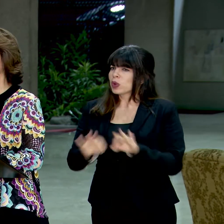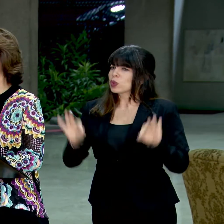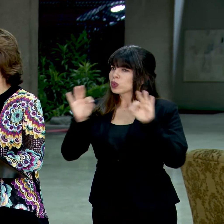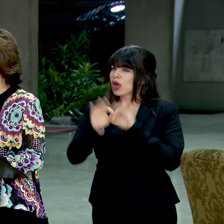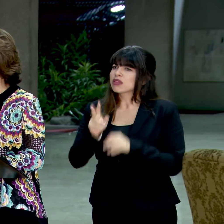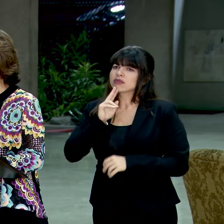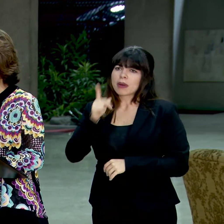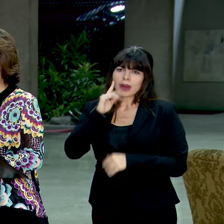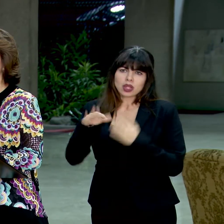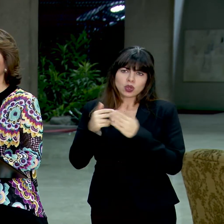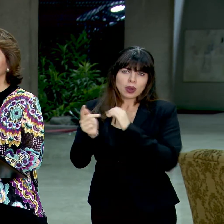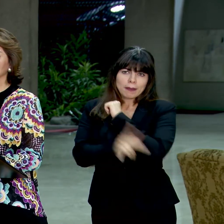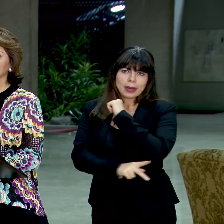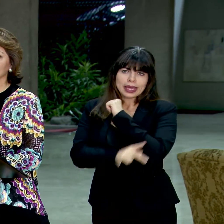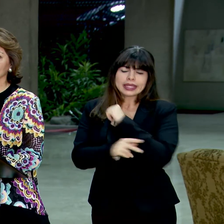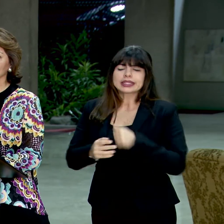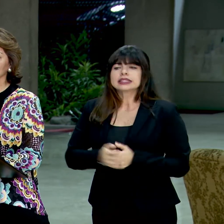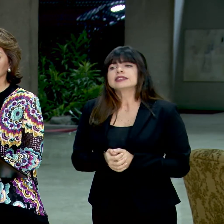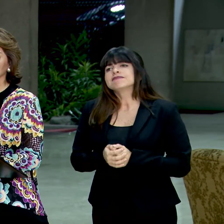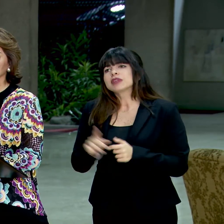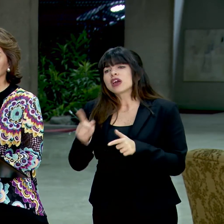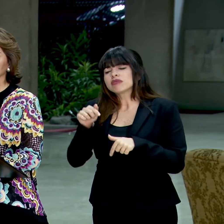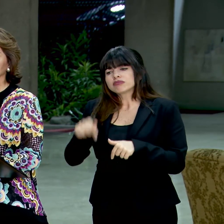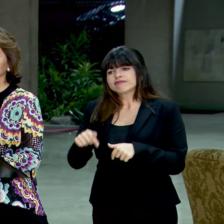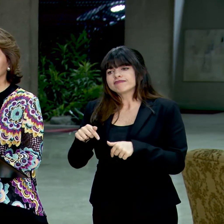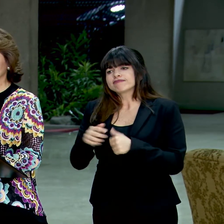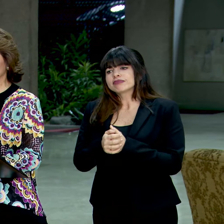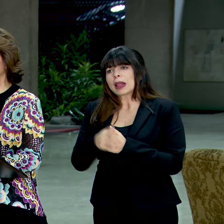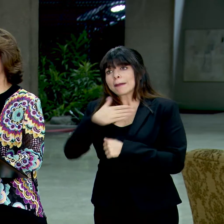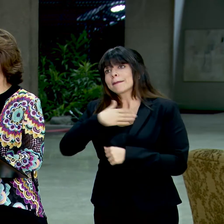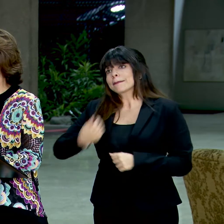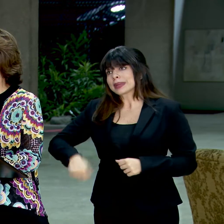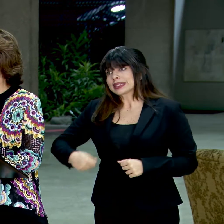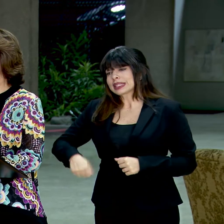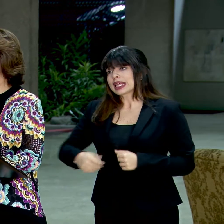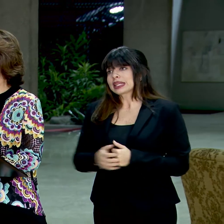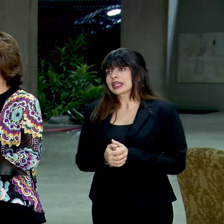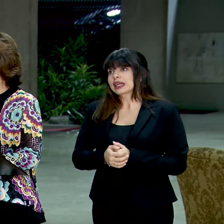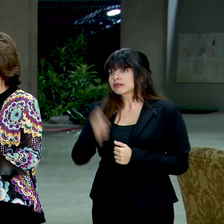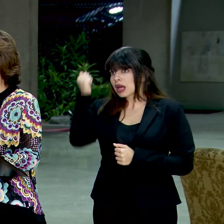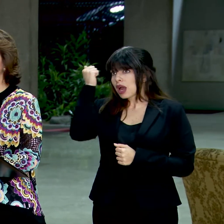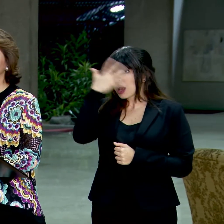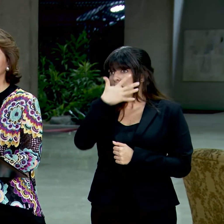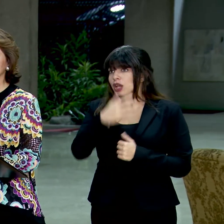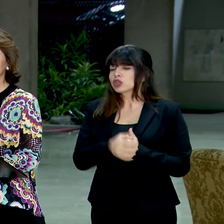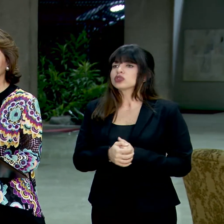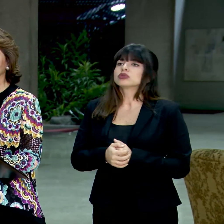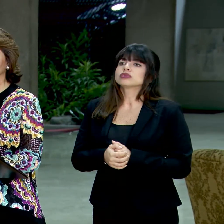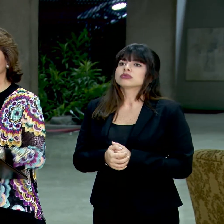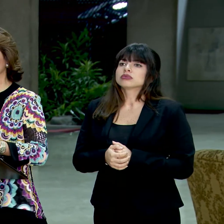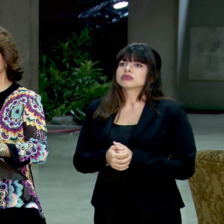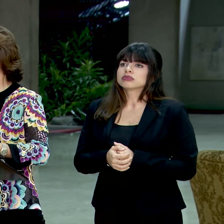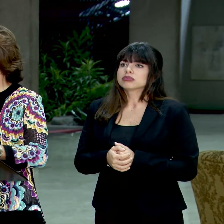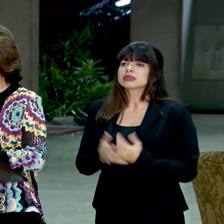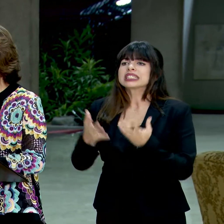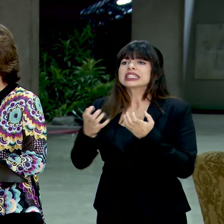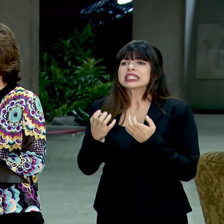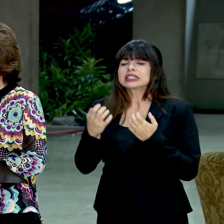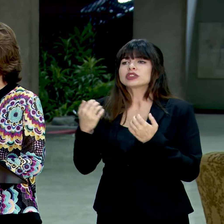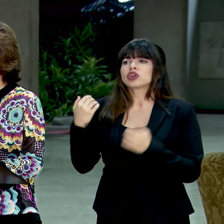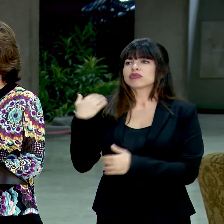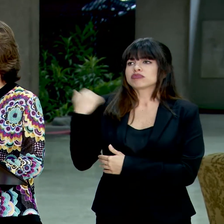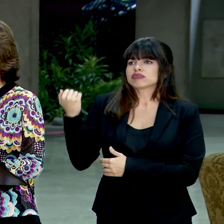importante, ciertamente para el país, en donde el presidente don Carlos Alvarado pues quiso